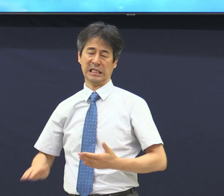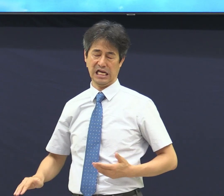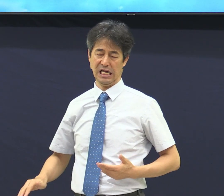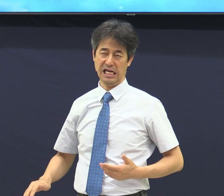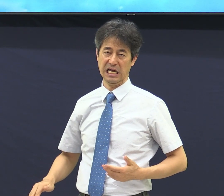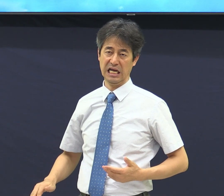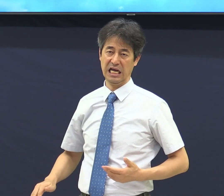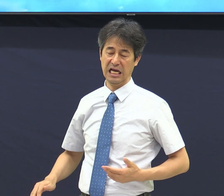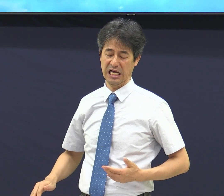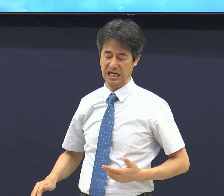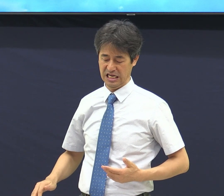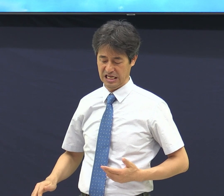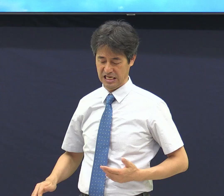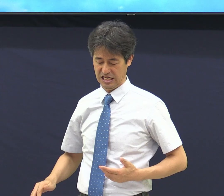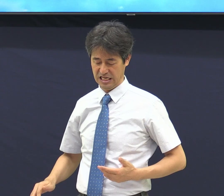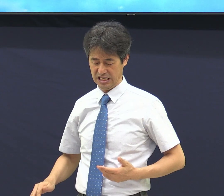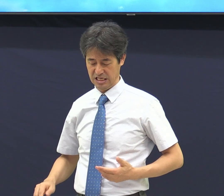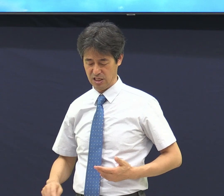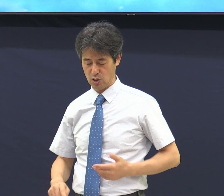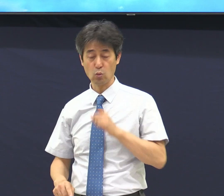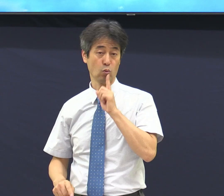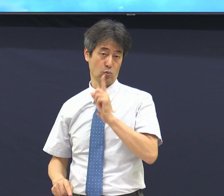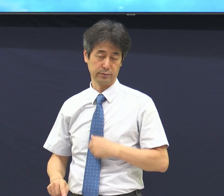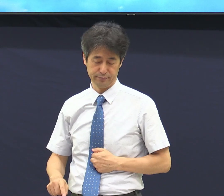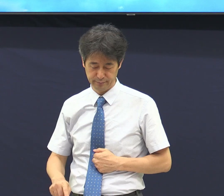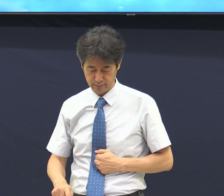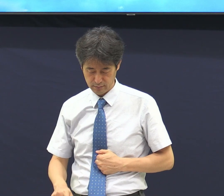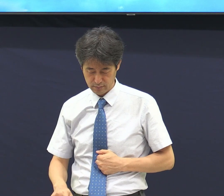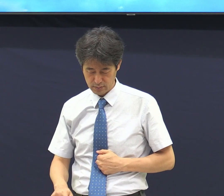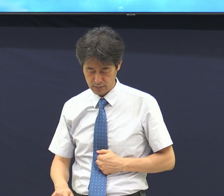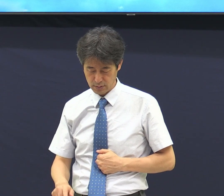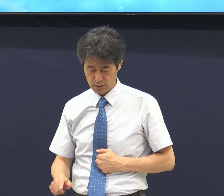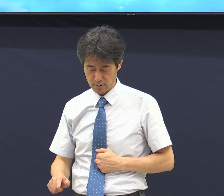섭리해 주셨다라고 고백하는 것을 볼 수가 있습니다.